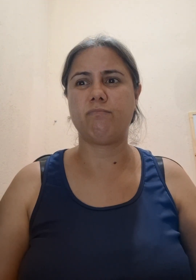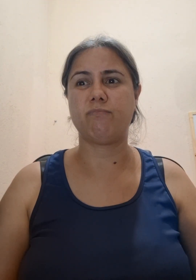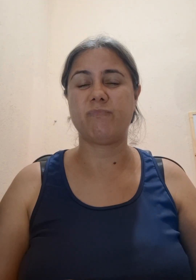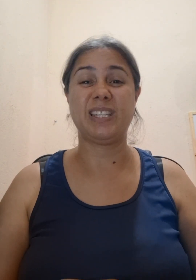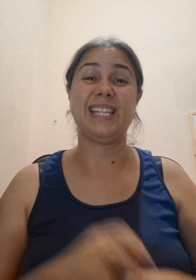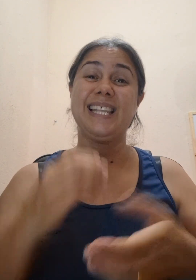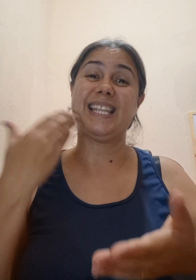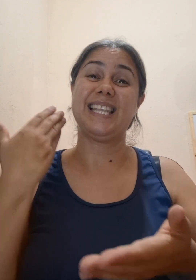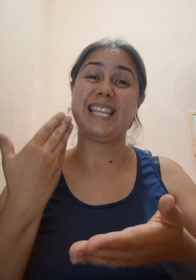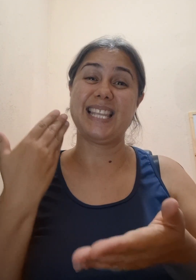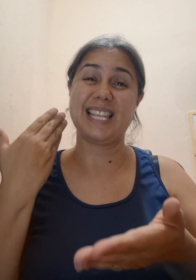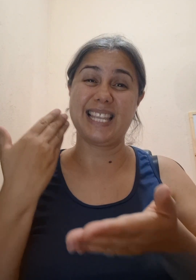no deserto,